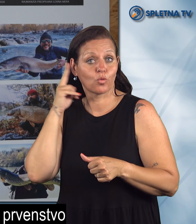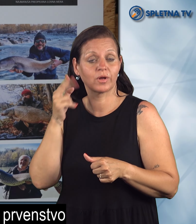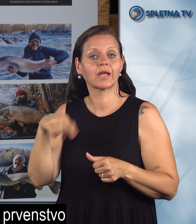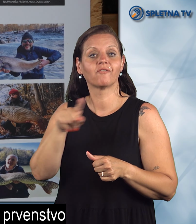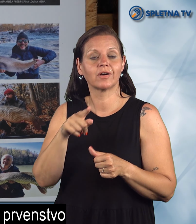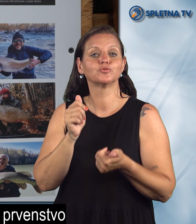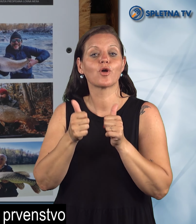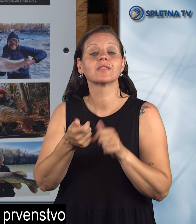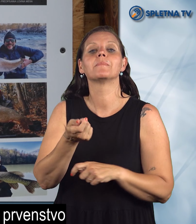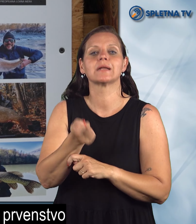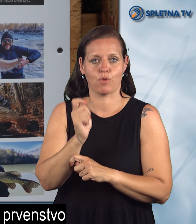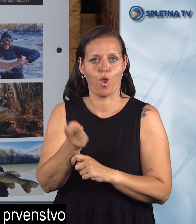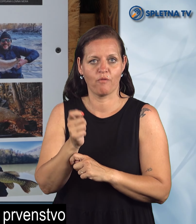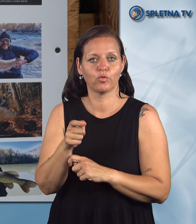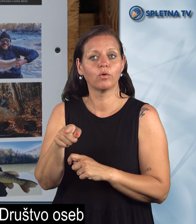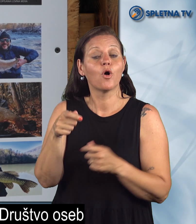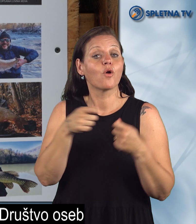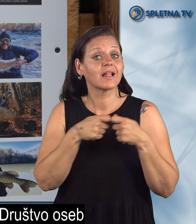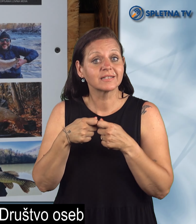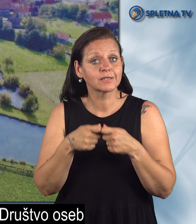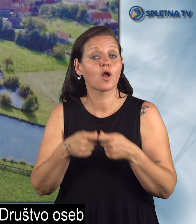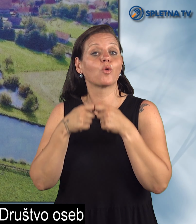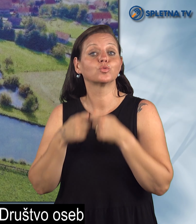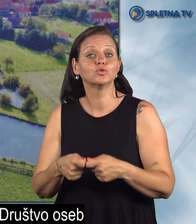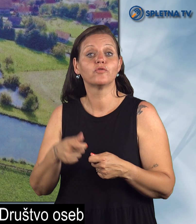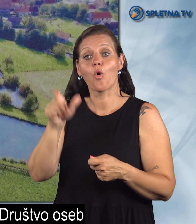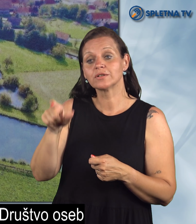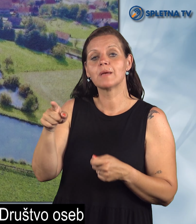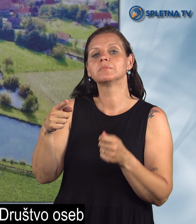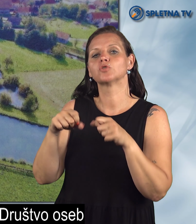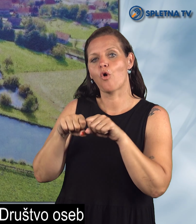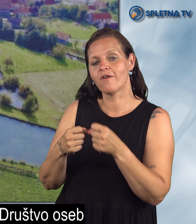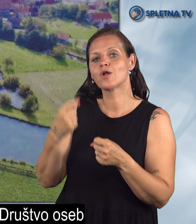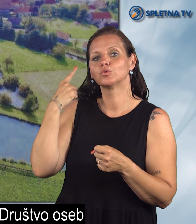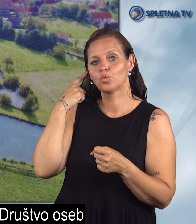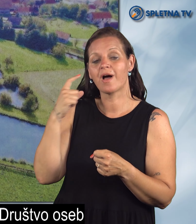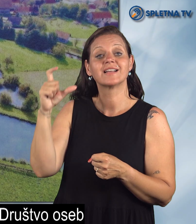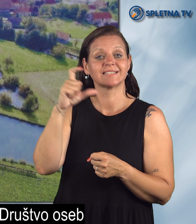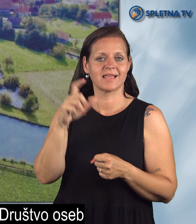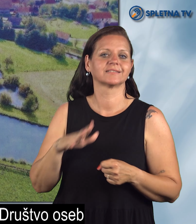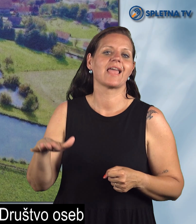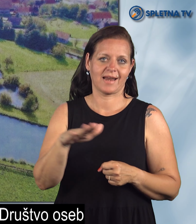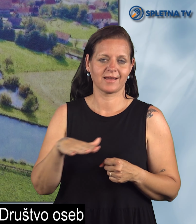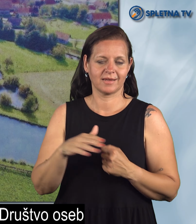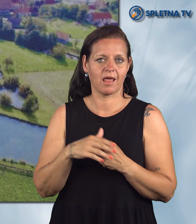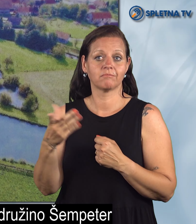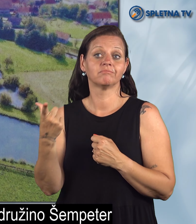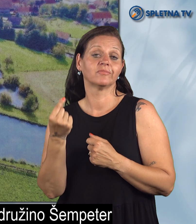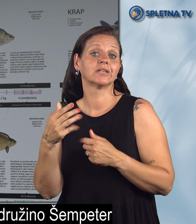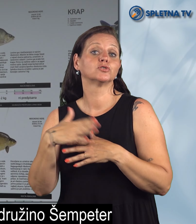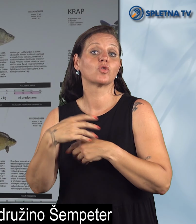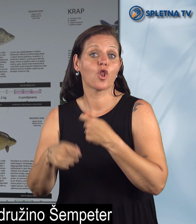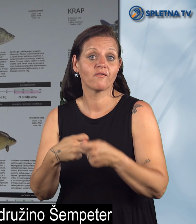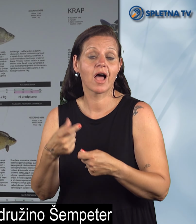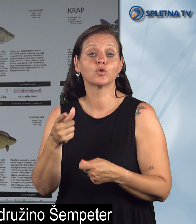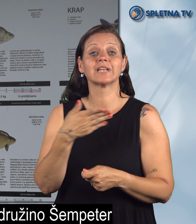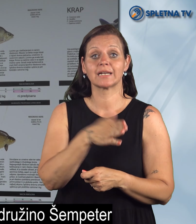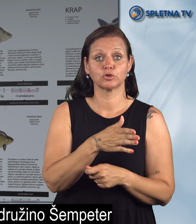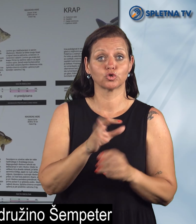organiziralo Društvo oseb z okvaro sluha Celjske regije v sodelovanju z Ribiško družino Šempeter in Športno zvezo